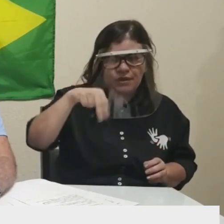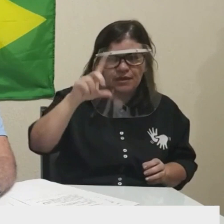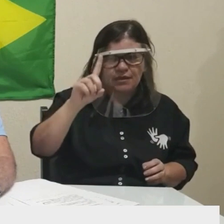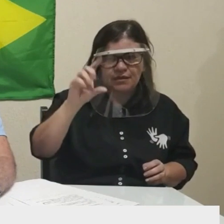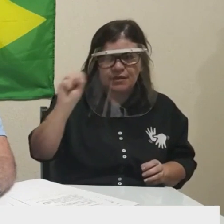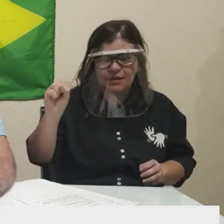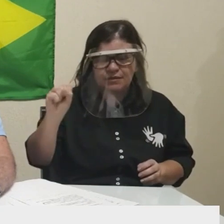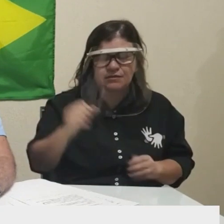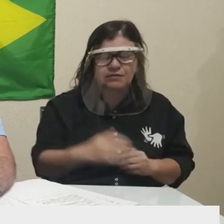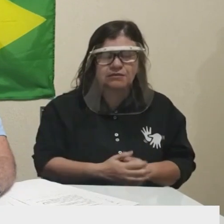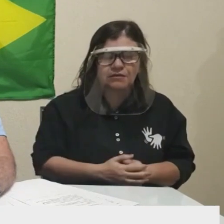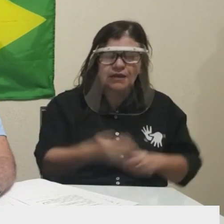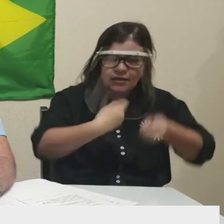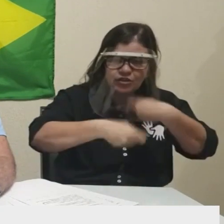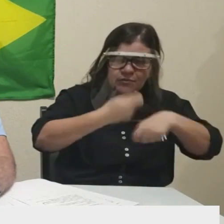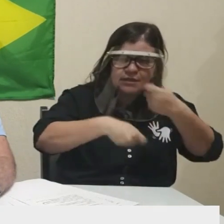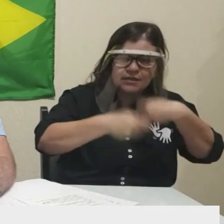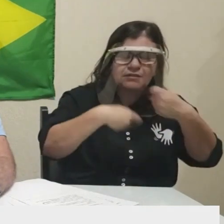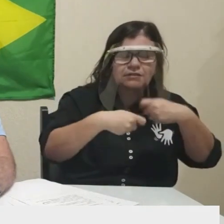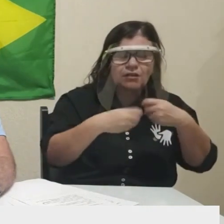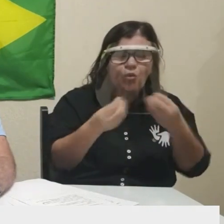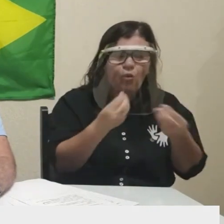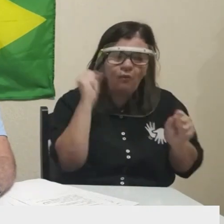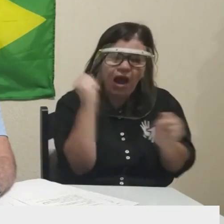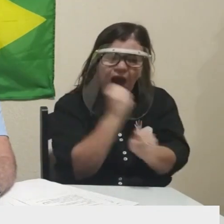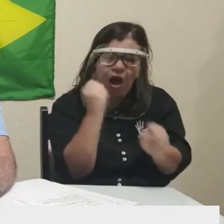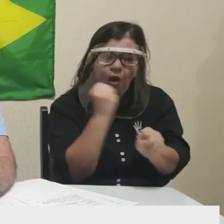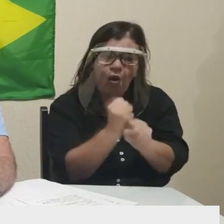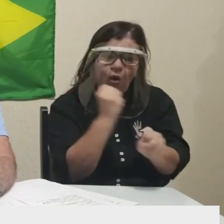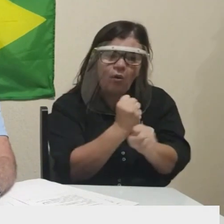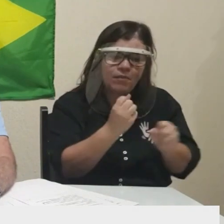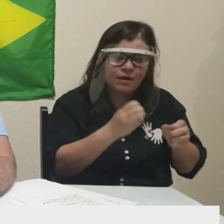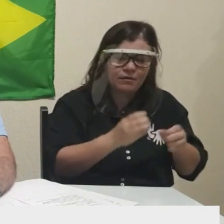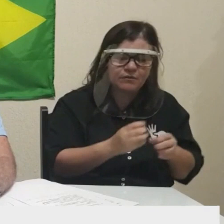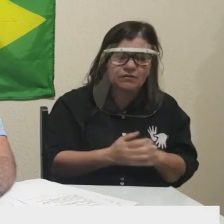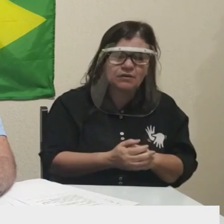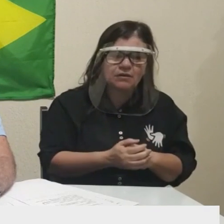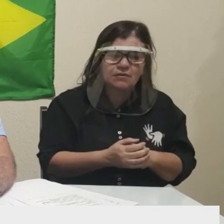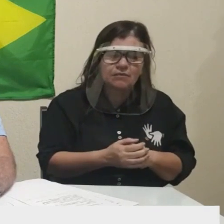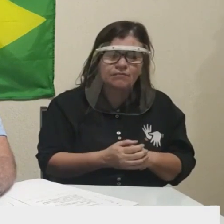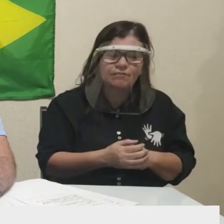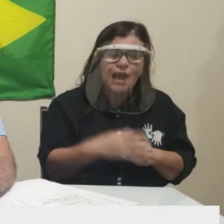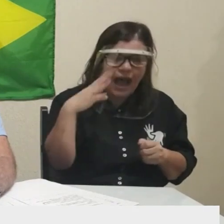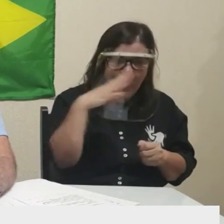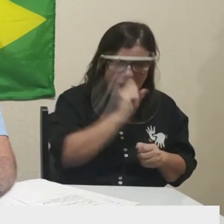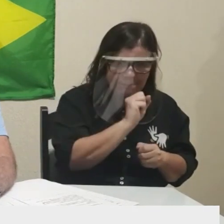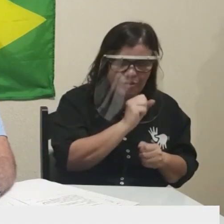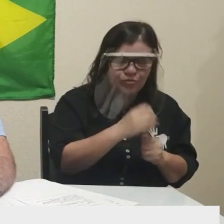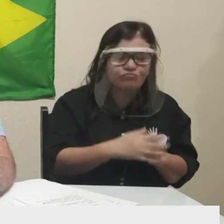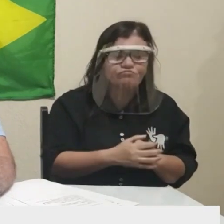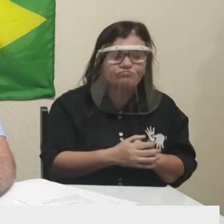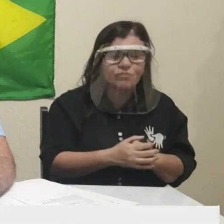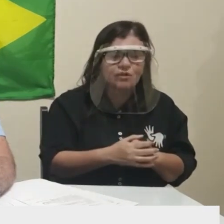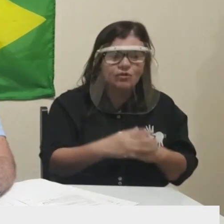E nós temos certeza que podemos, temos muita chance de concluir um curto espaço de tempo, esse